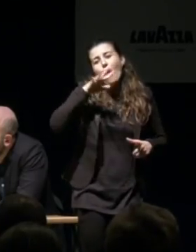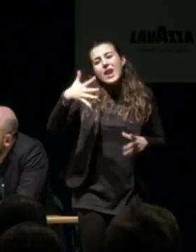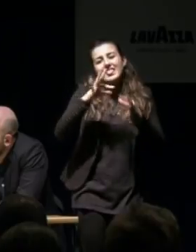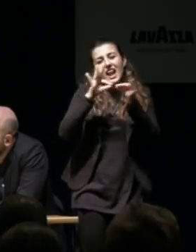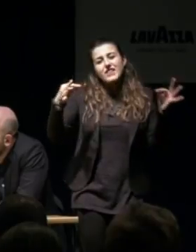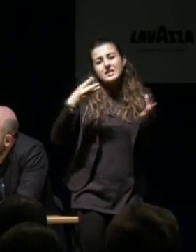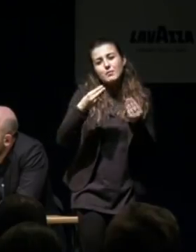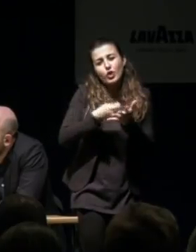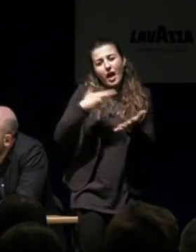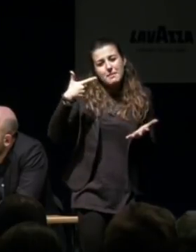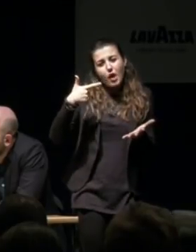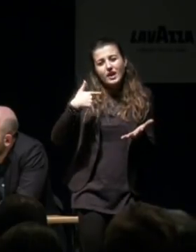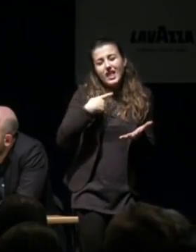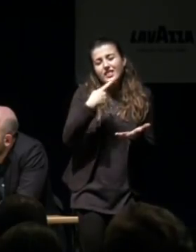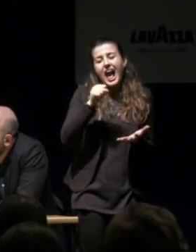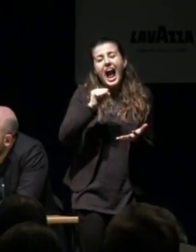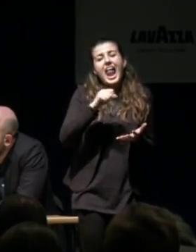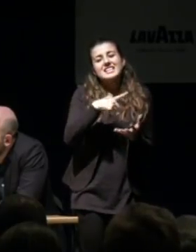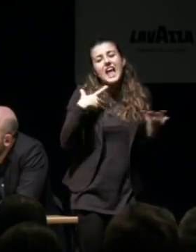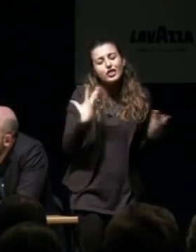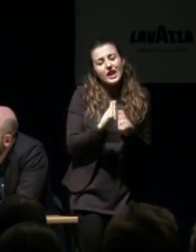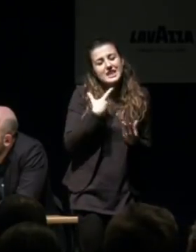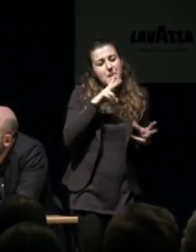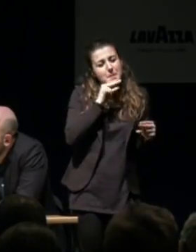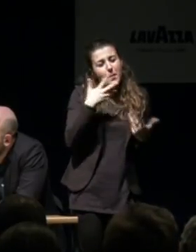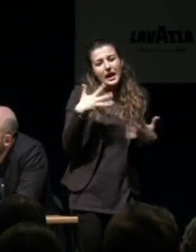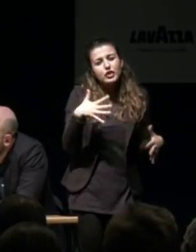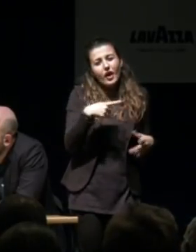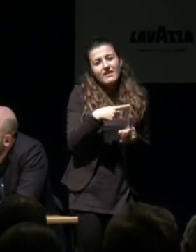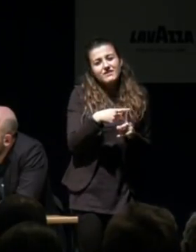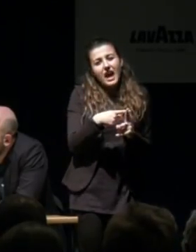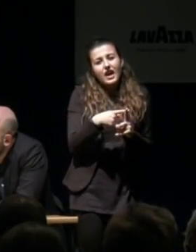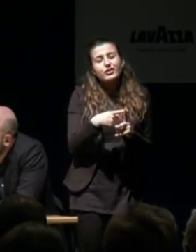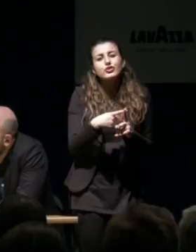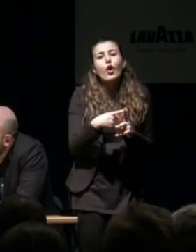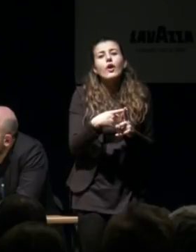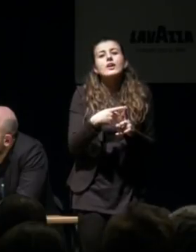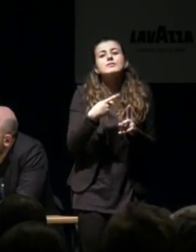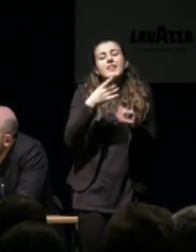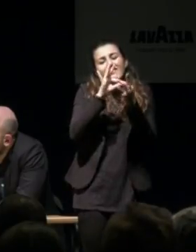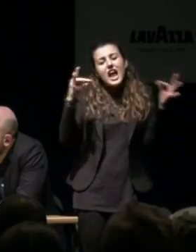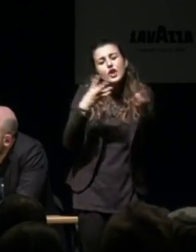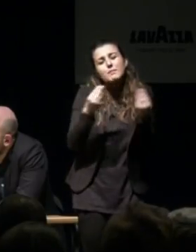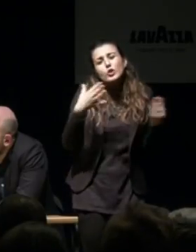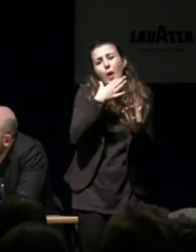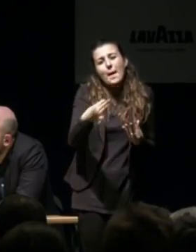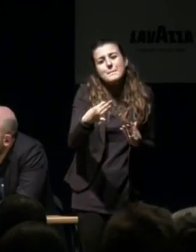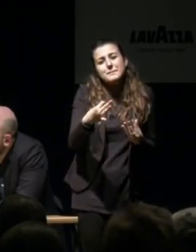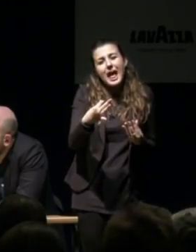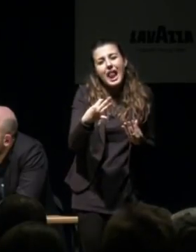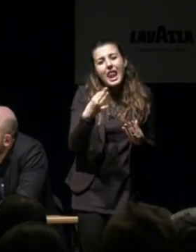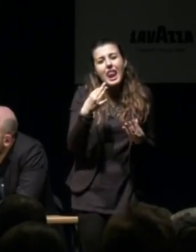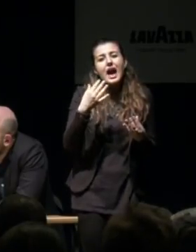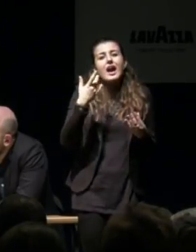con alessandro la si è spesso commentata era una frase che molto bella ritirata fuori di